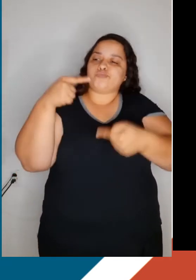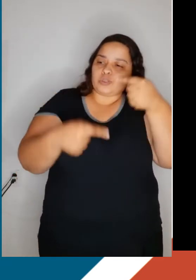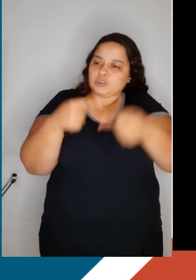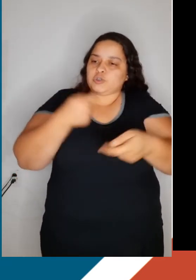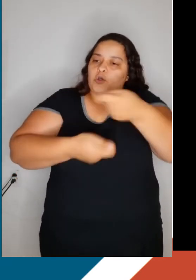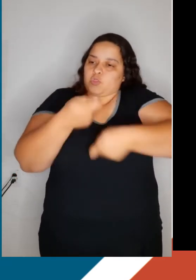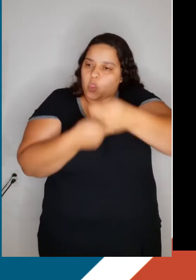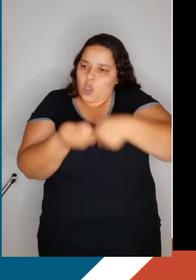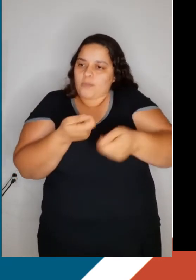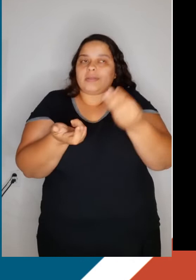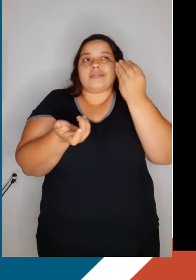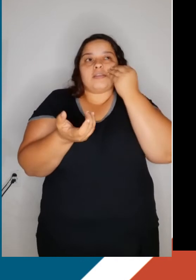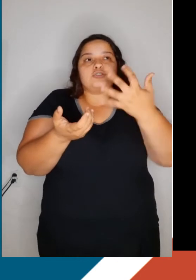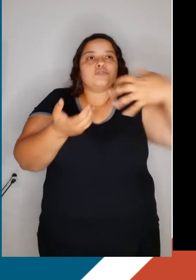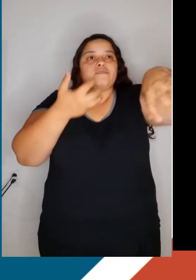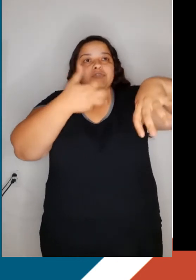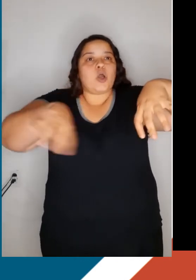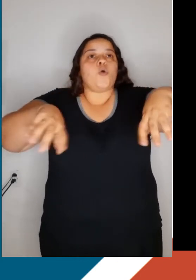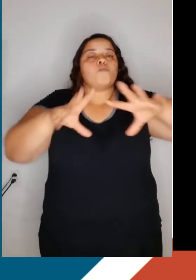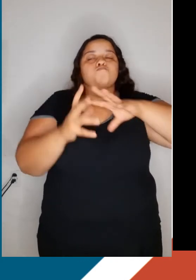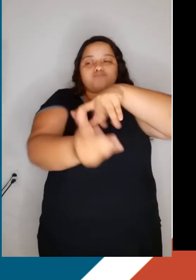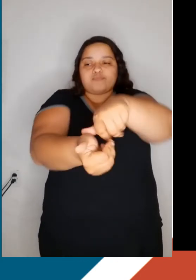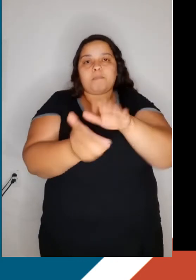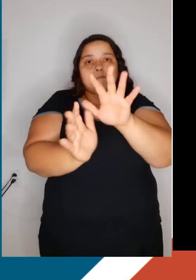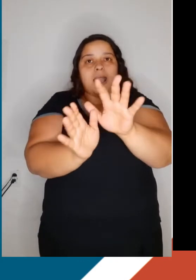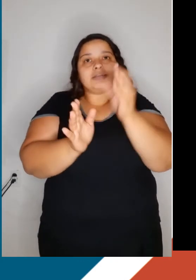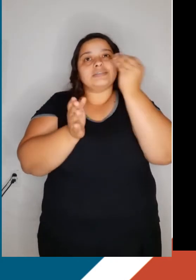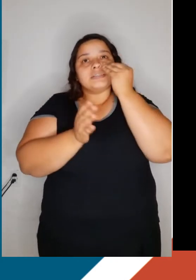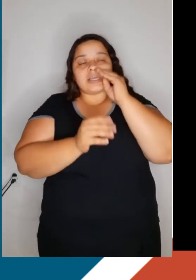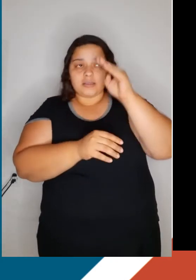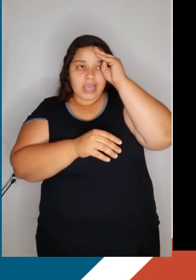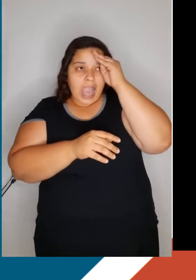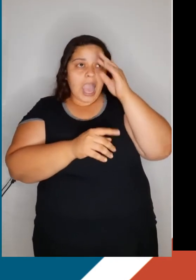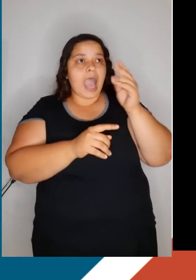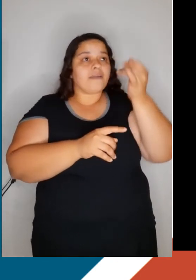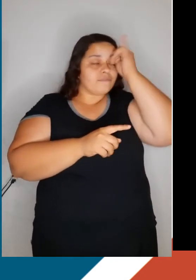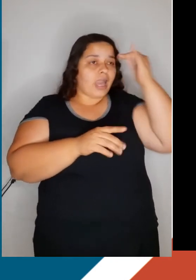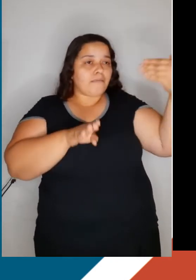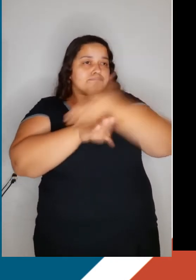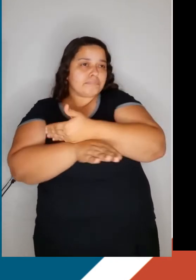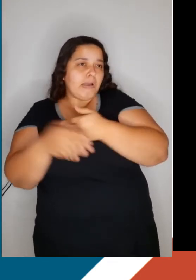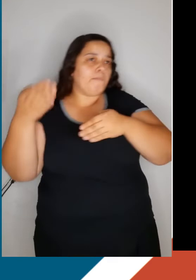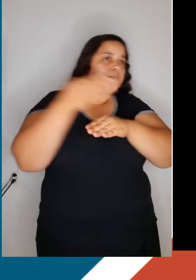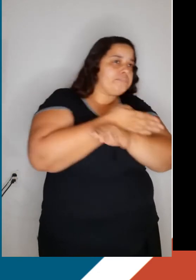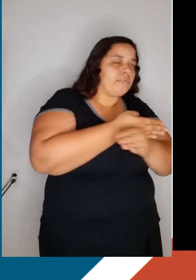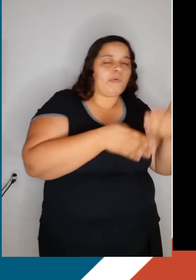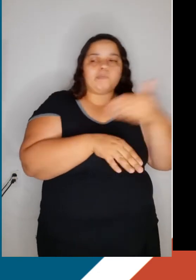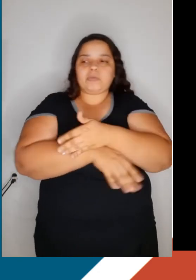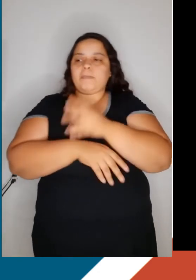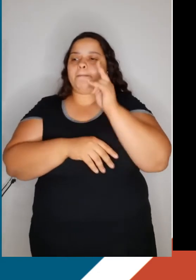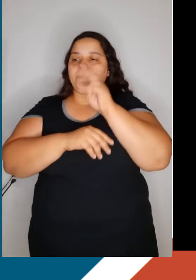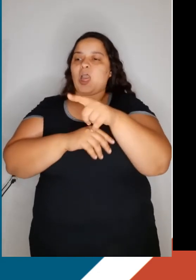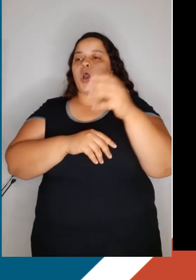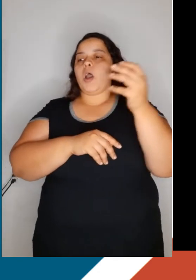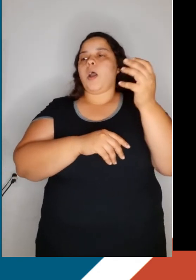na disputa pela divisão do mundo, que é o imperialismo, mas que vão agir militarmente em 1914. Então, de um lado, vocês podem ver aqui